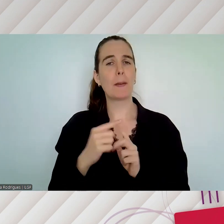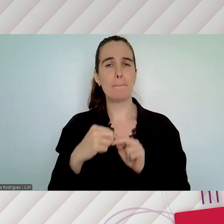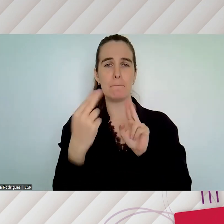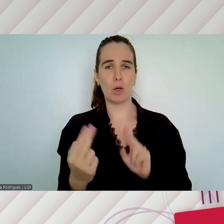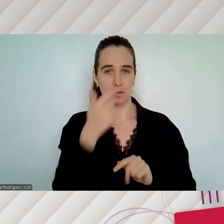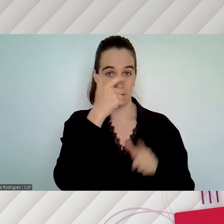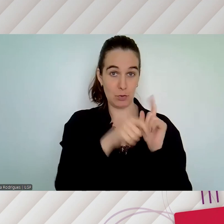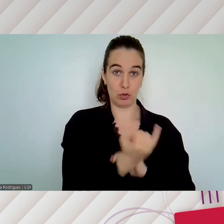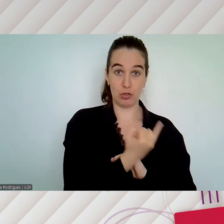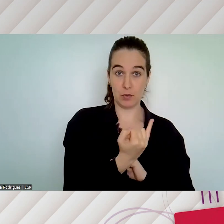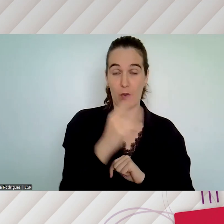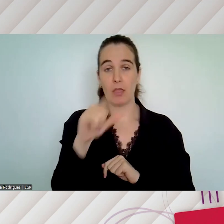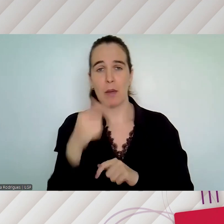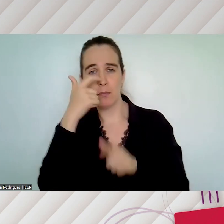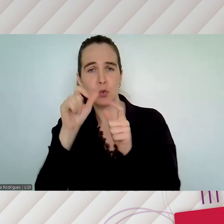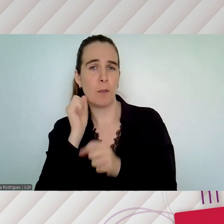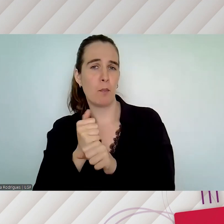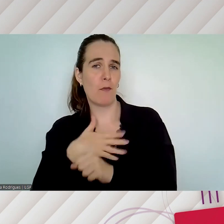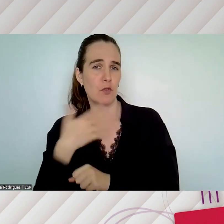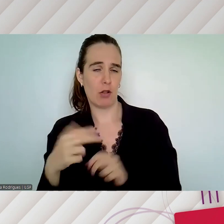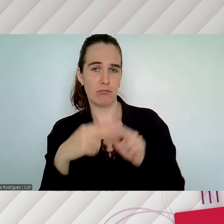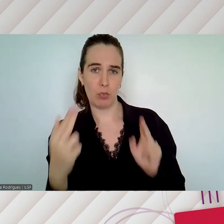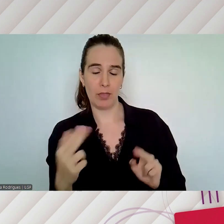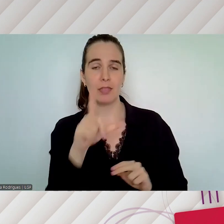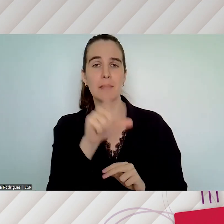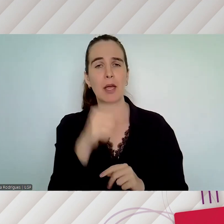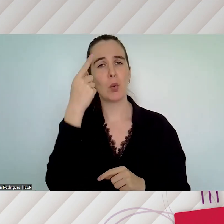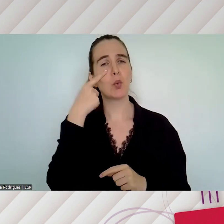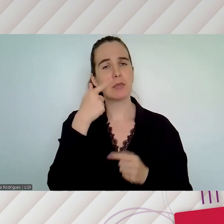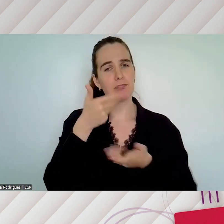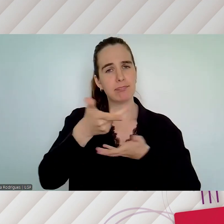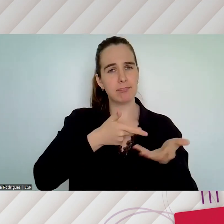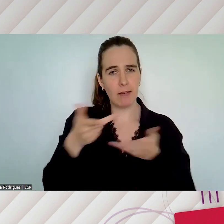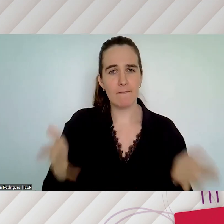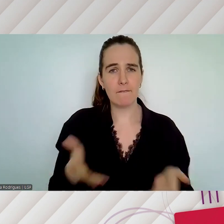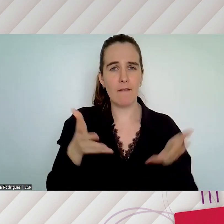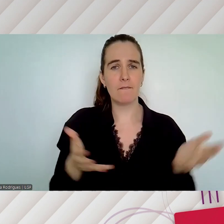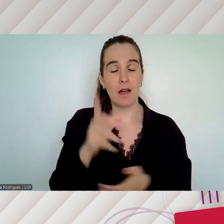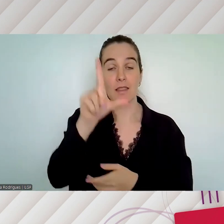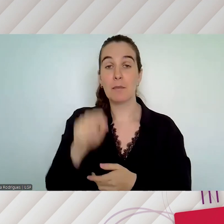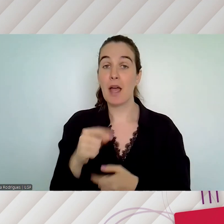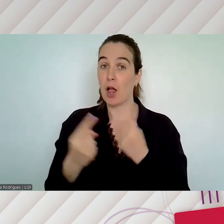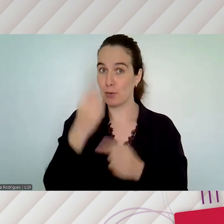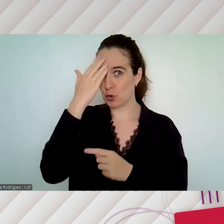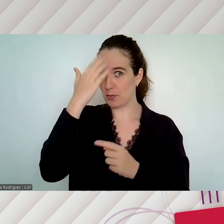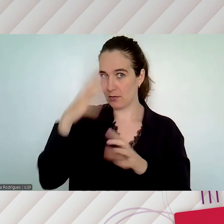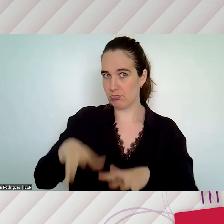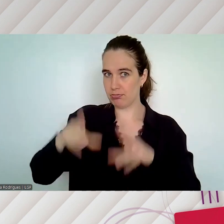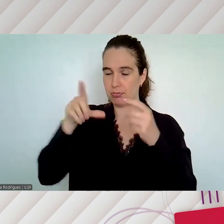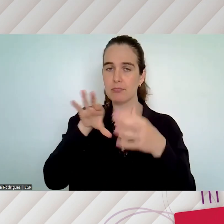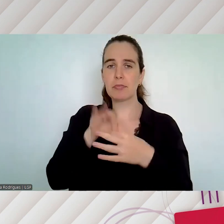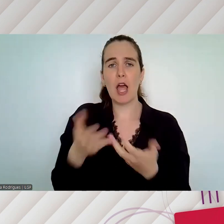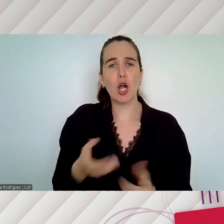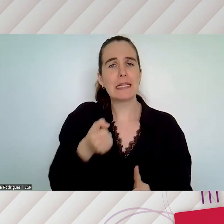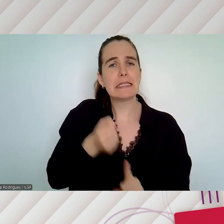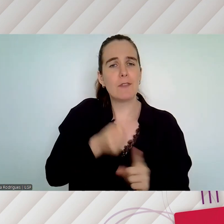profissionais e instituições, apoiar a transferência de conhecimento e estimular o desenvolvimento de competências alinhadas com os desafios atuais da